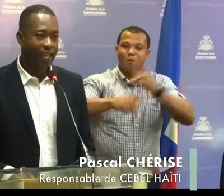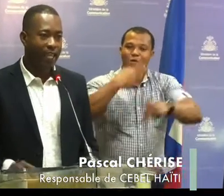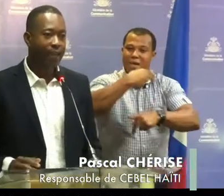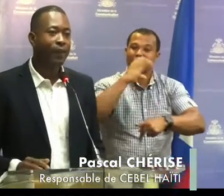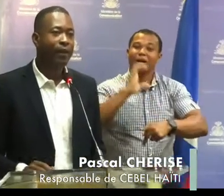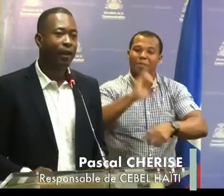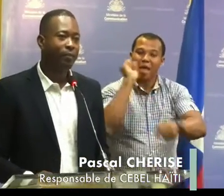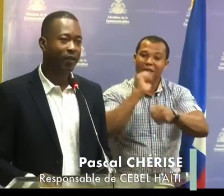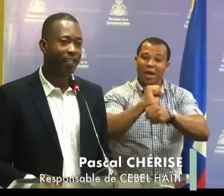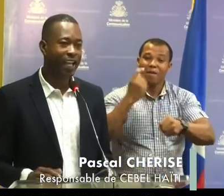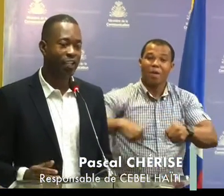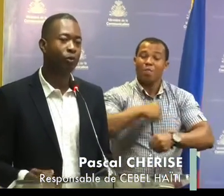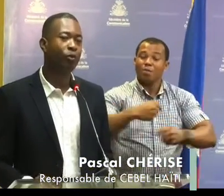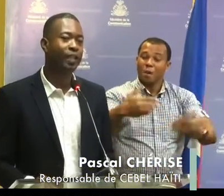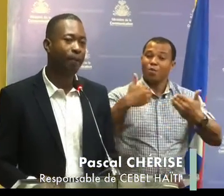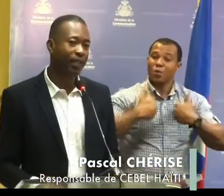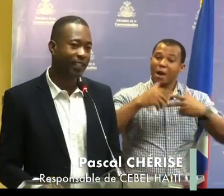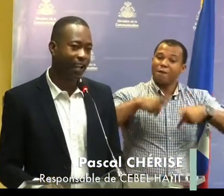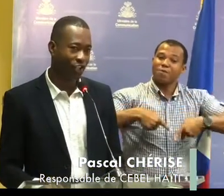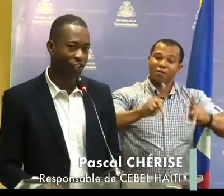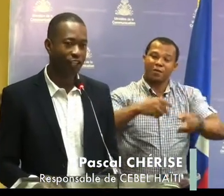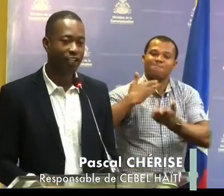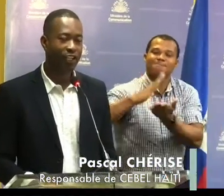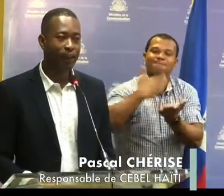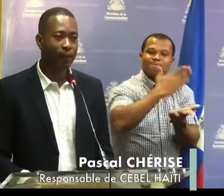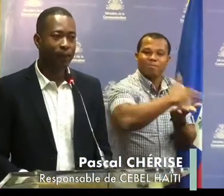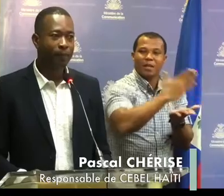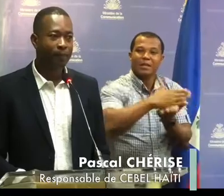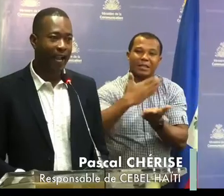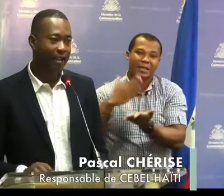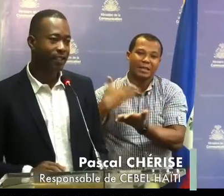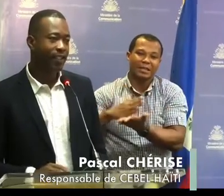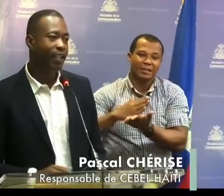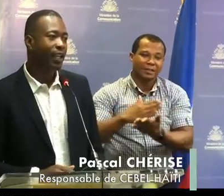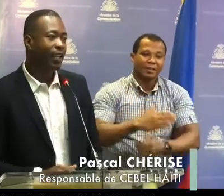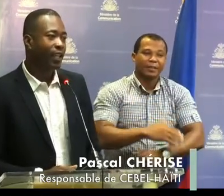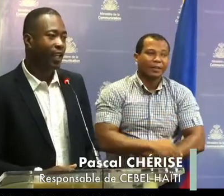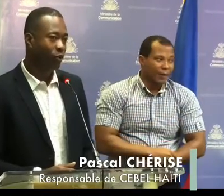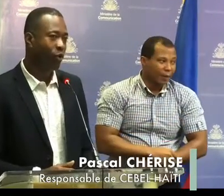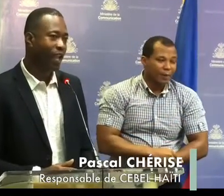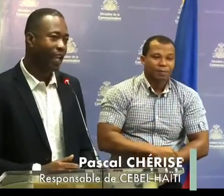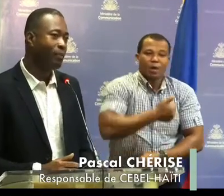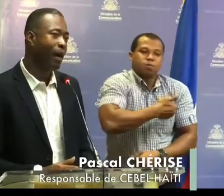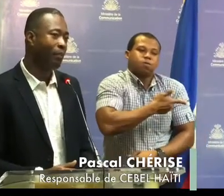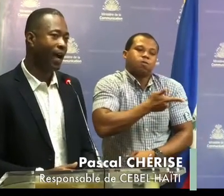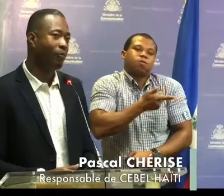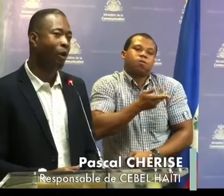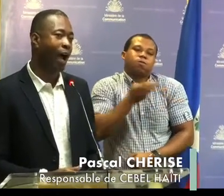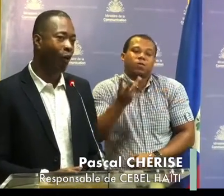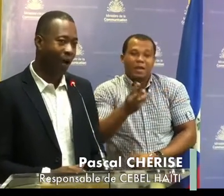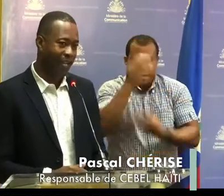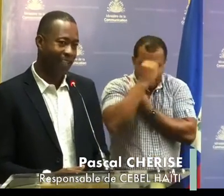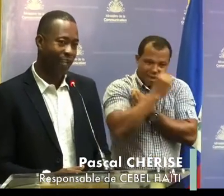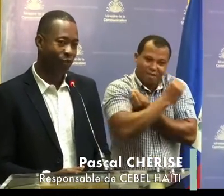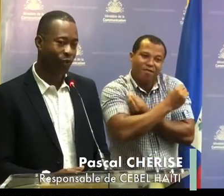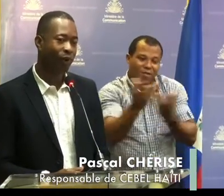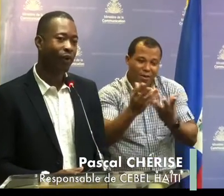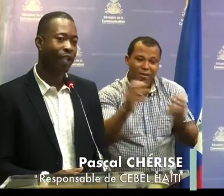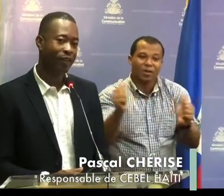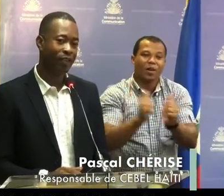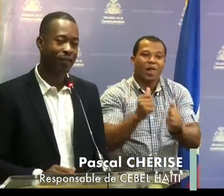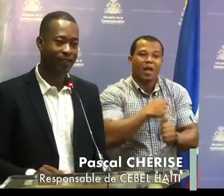Nous gagnons privilège pour nous partager, d'Akadi, quelques éléments par rapport à